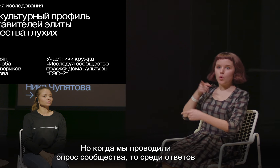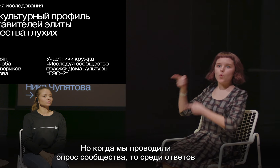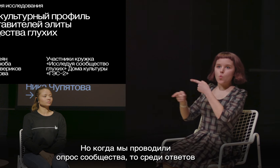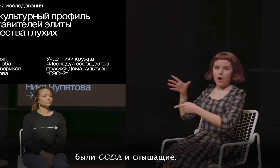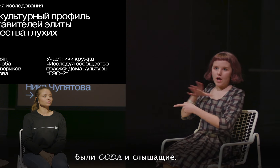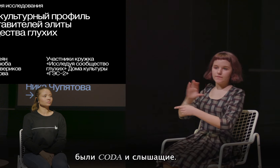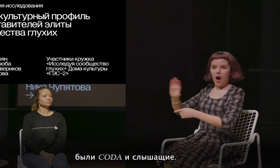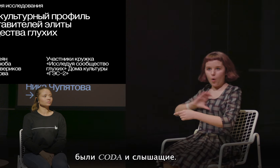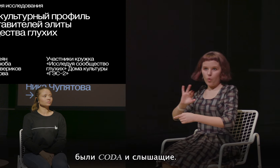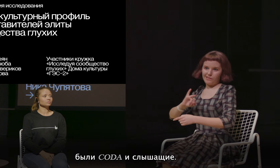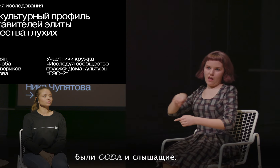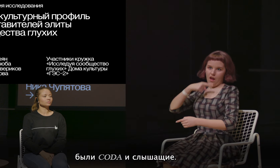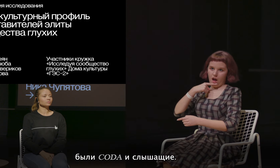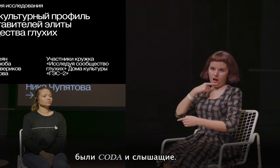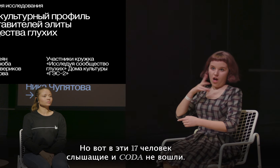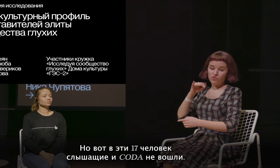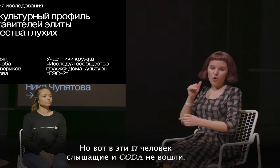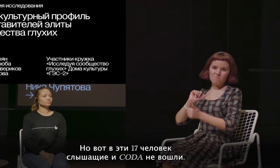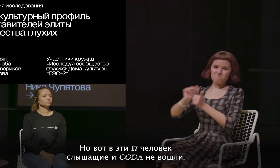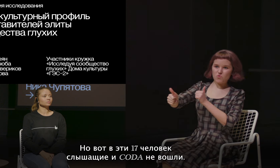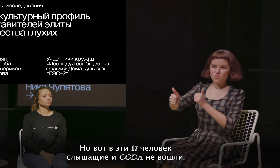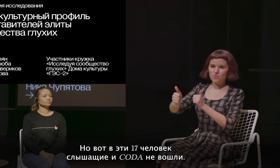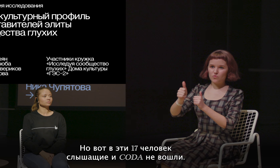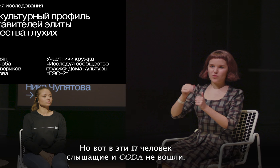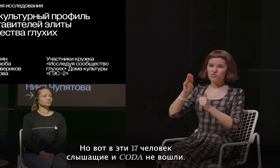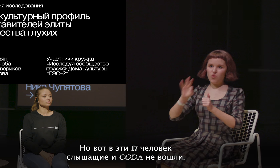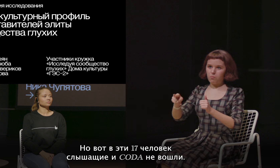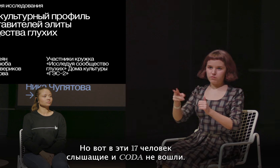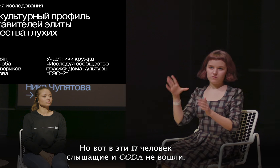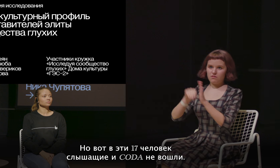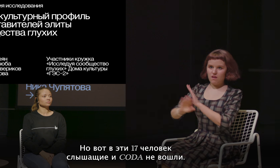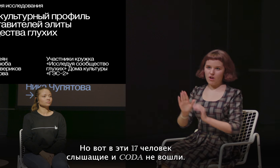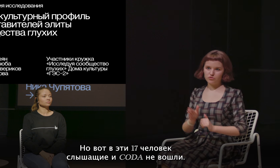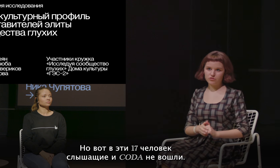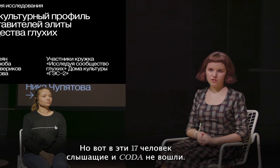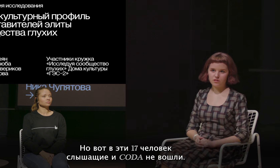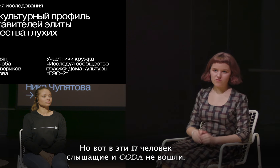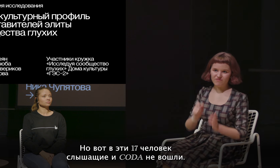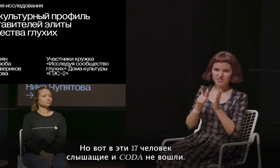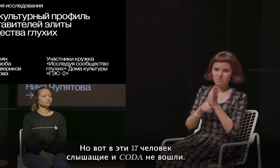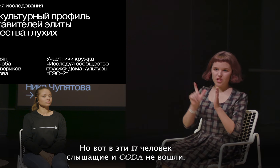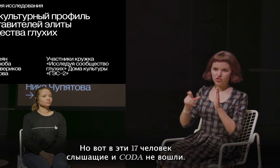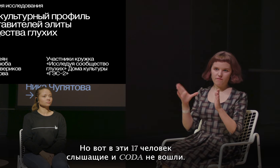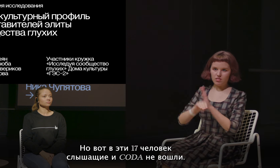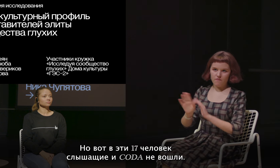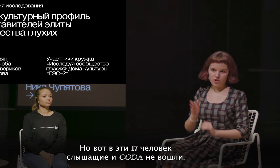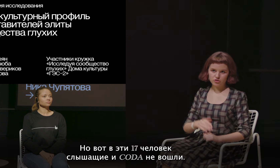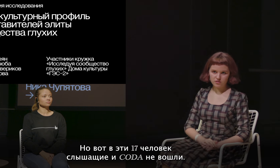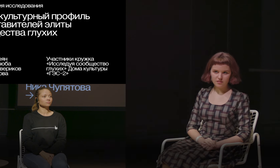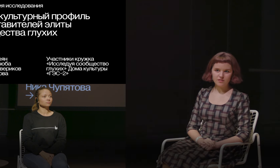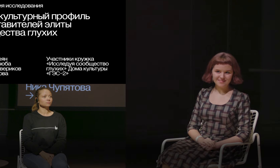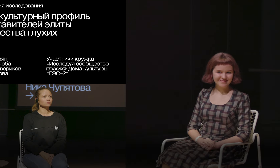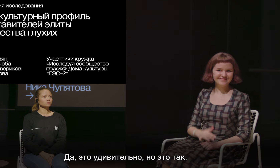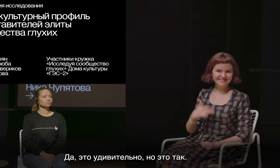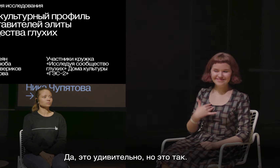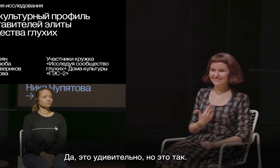глухих указывали на детей кода либо на слышащих. Вот. Но вот в эти 17 человек